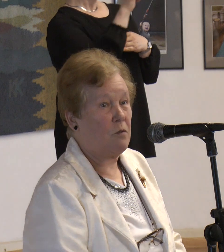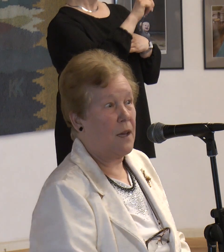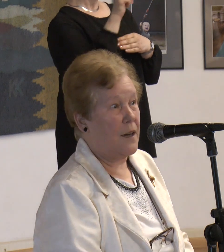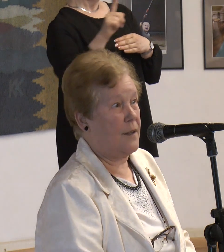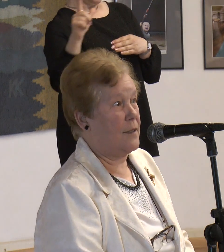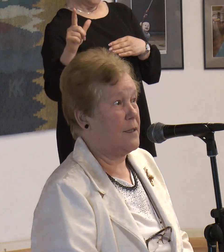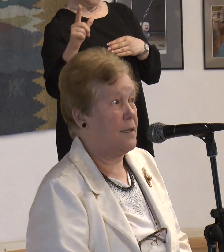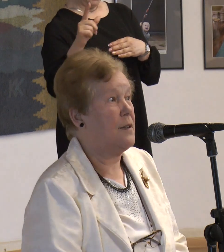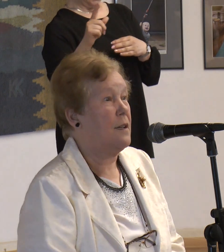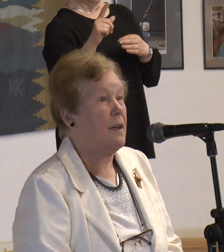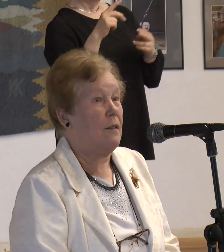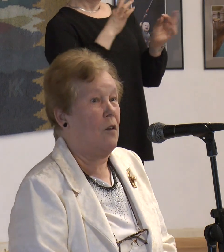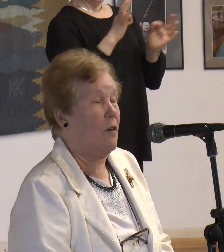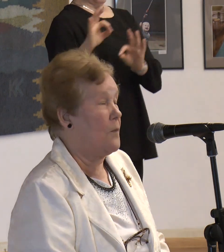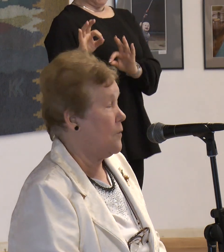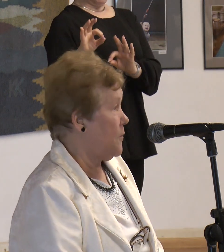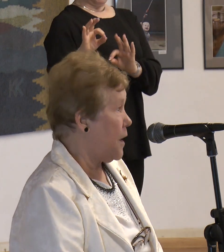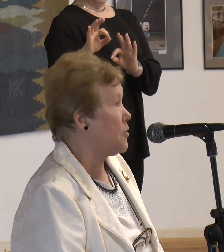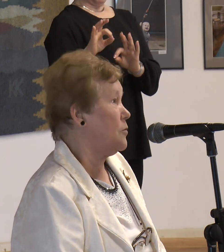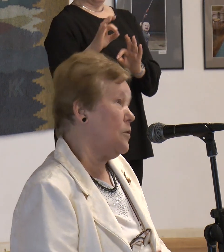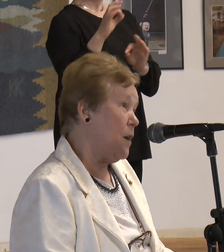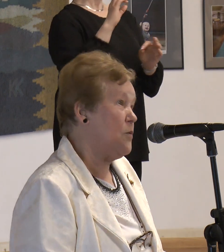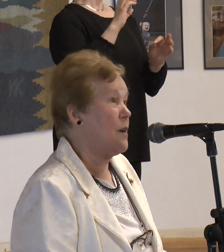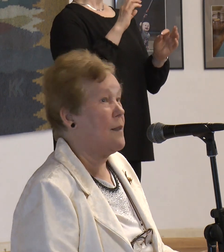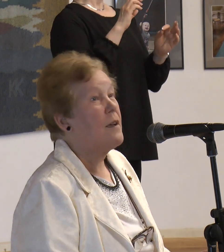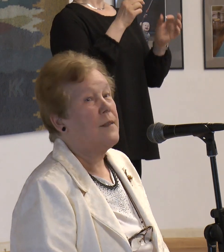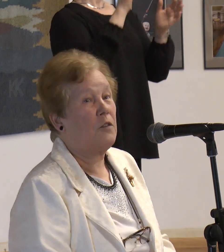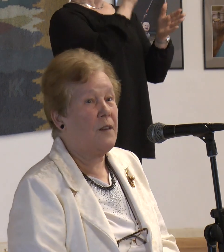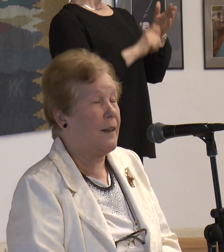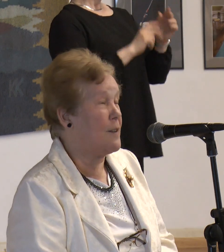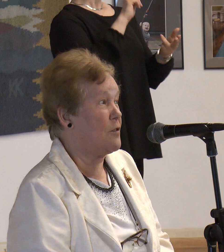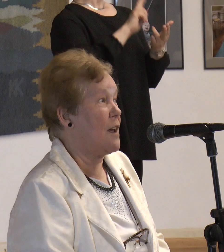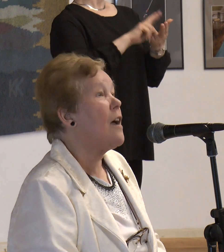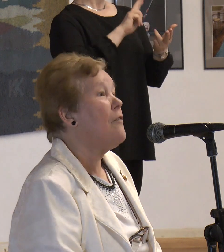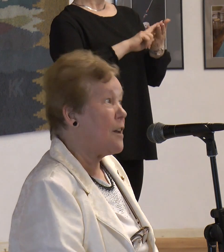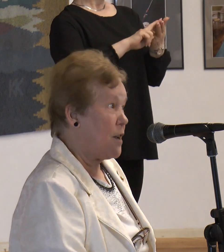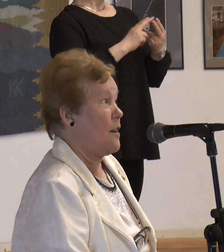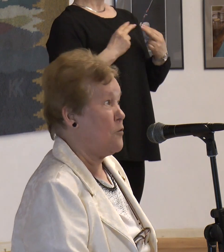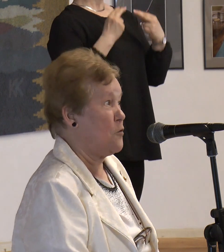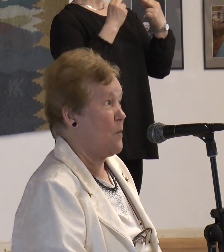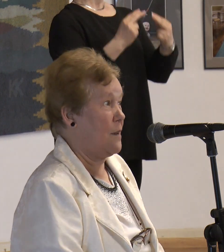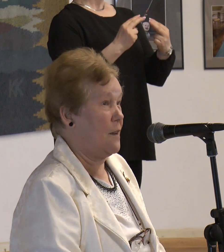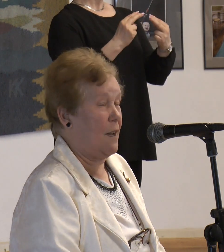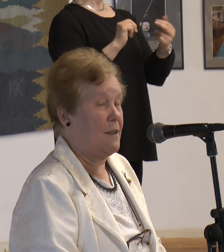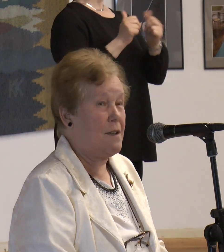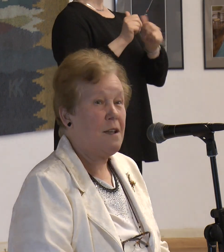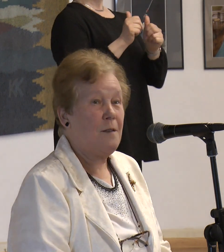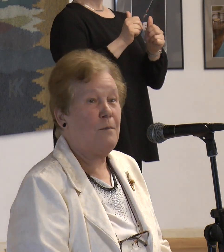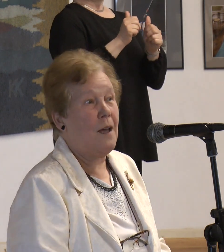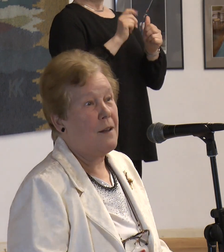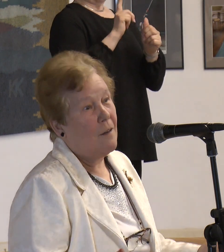évenként szoktuk megrendezni a vers ünnepünket, de következőleg versenybe fogjuk